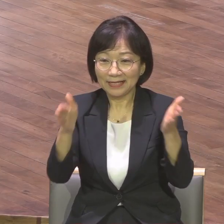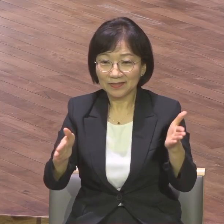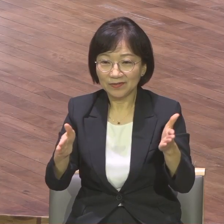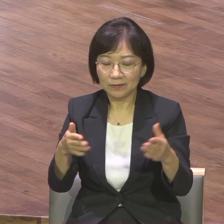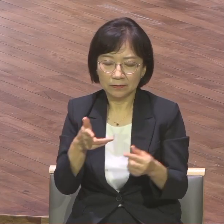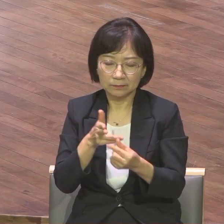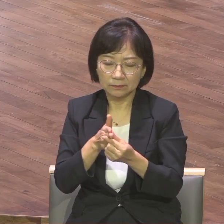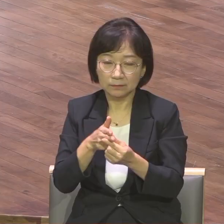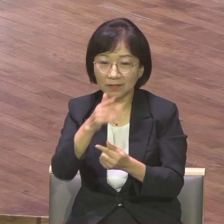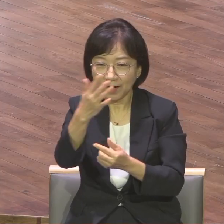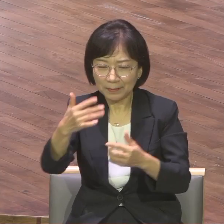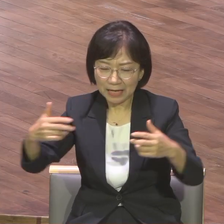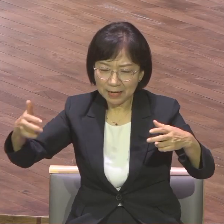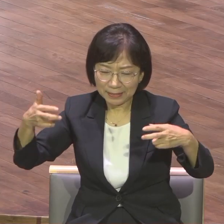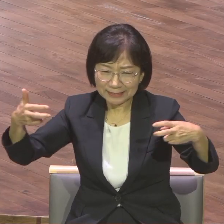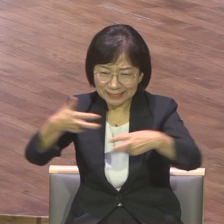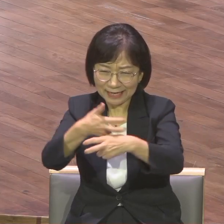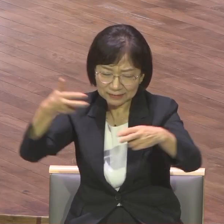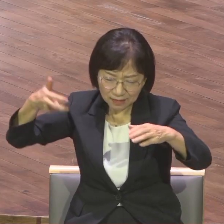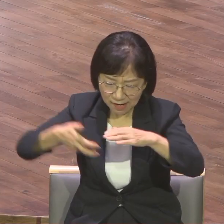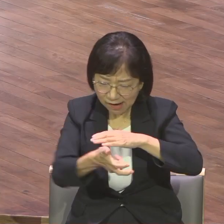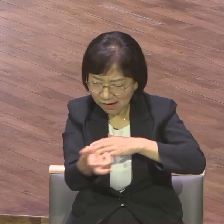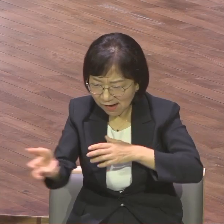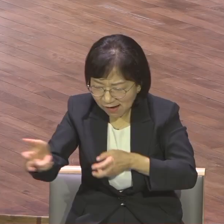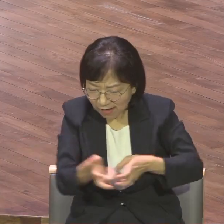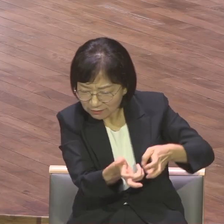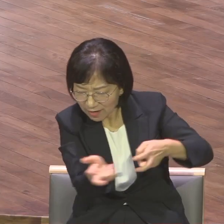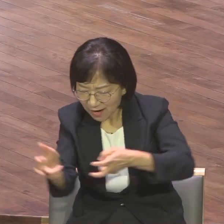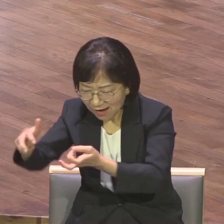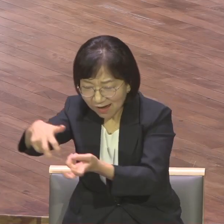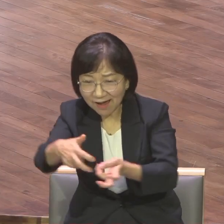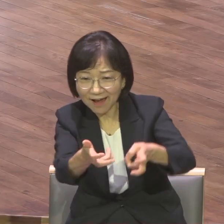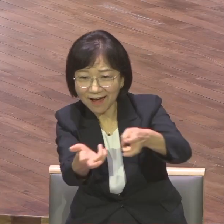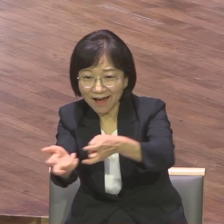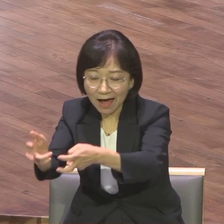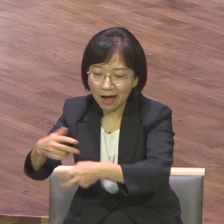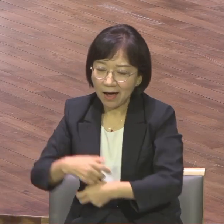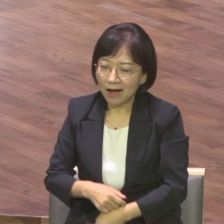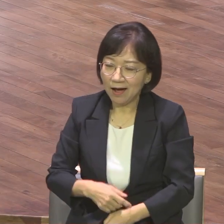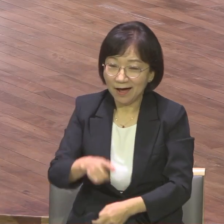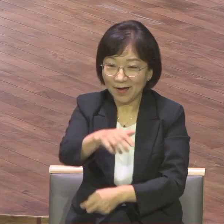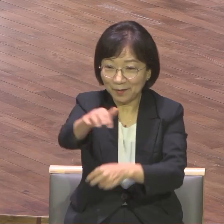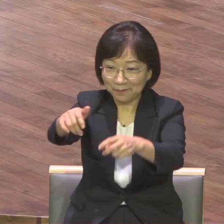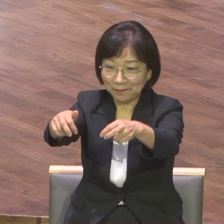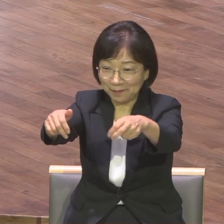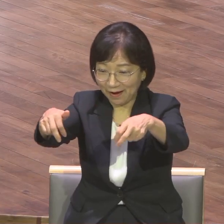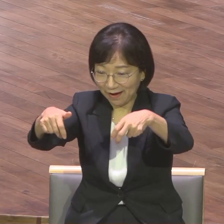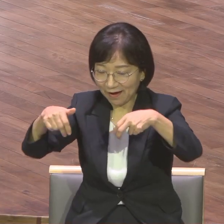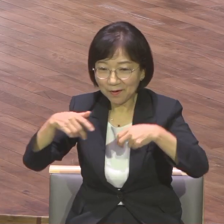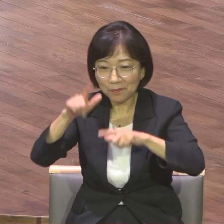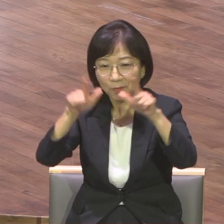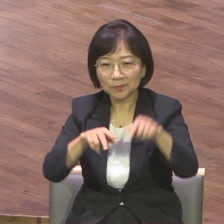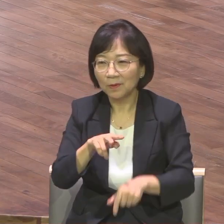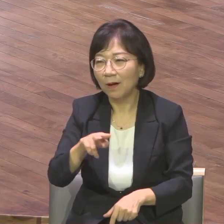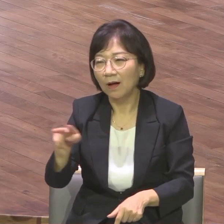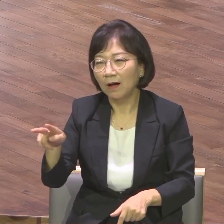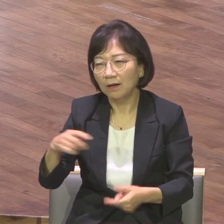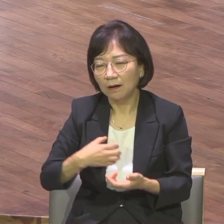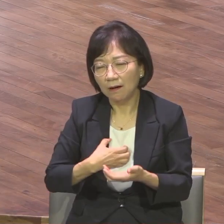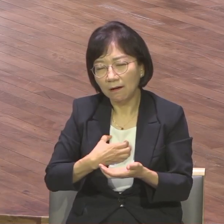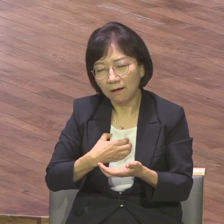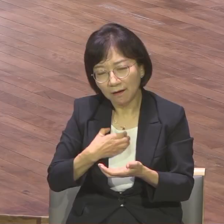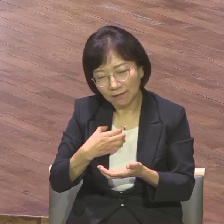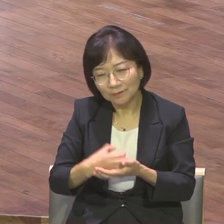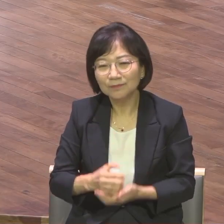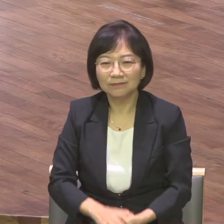너무 감동돼요. 다 들어오는 모습만 봐도 여러분 모습만 봐도 감동 감동이.